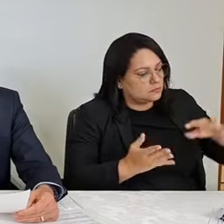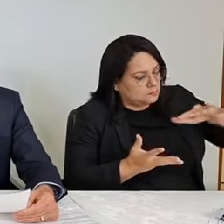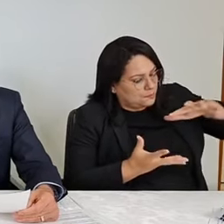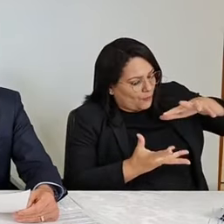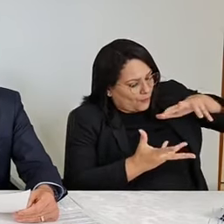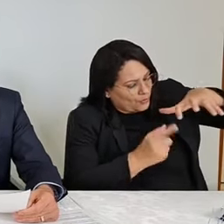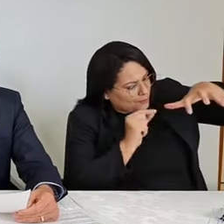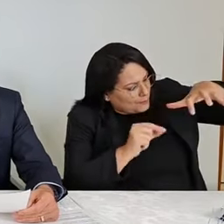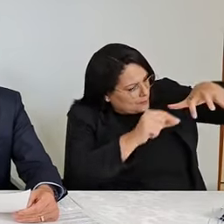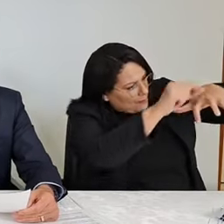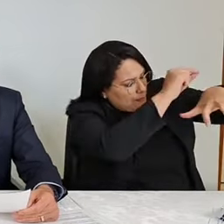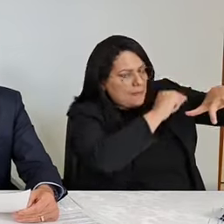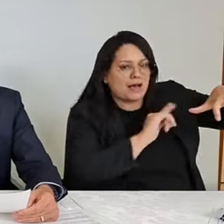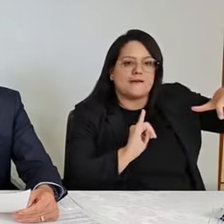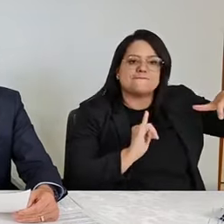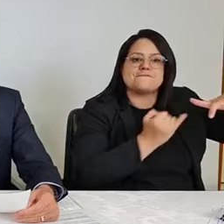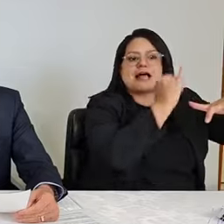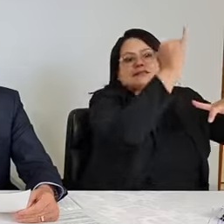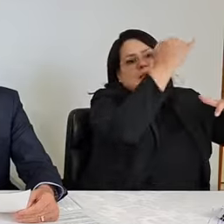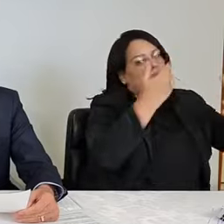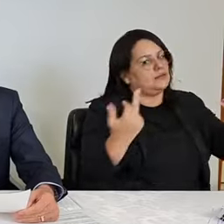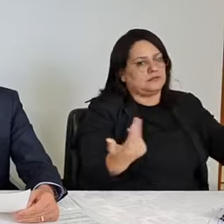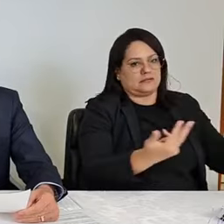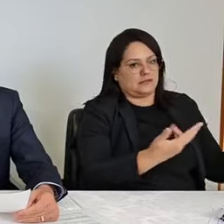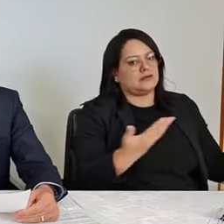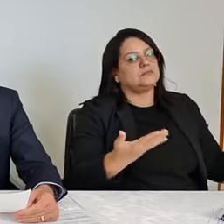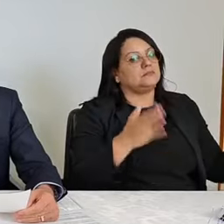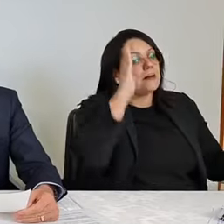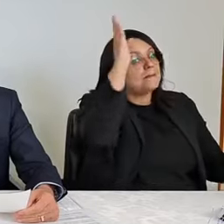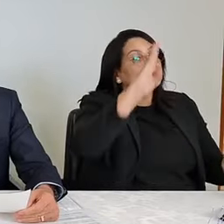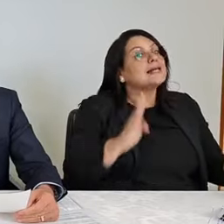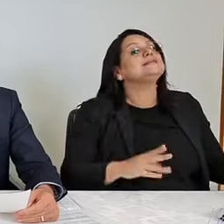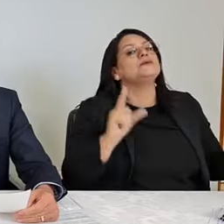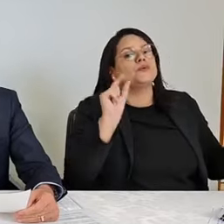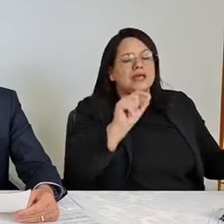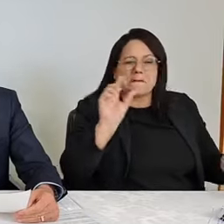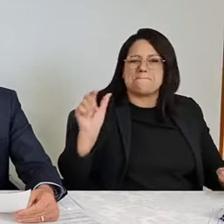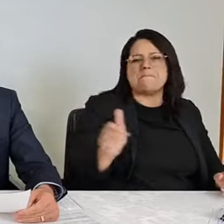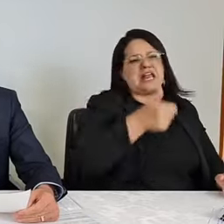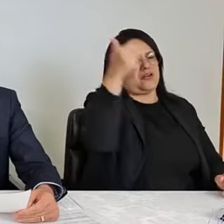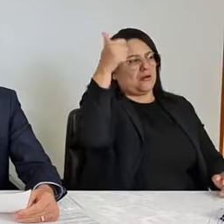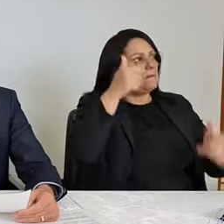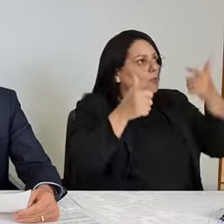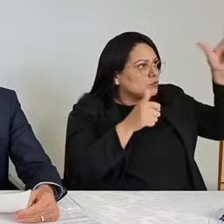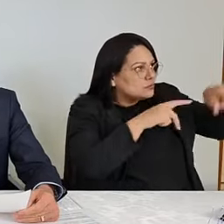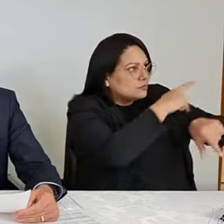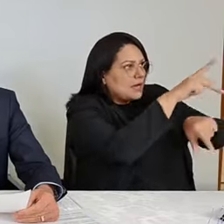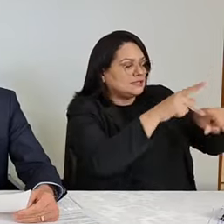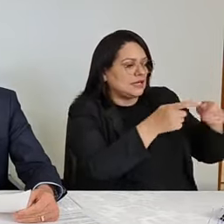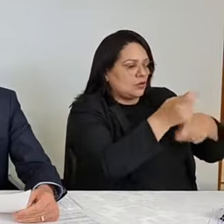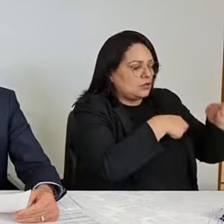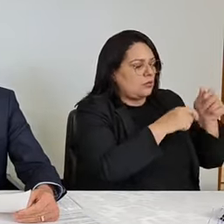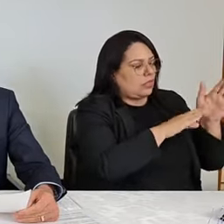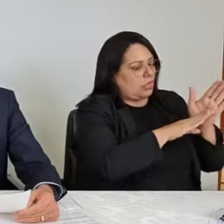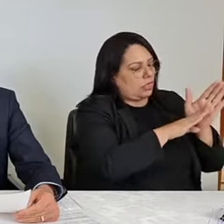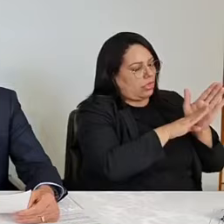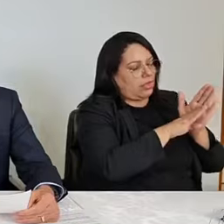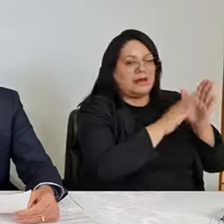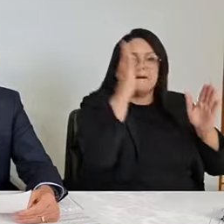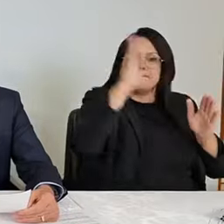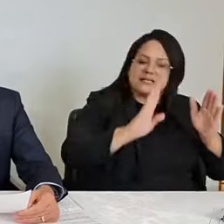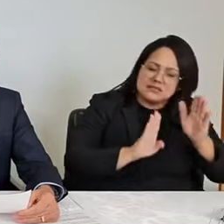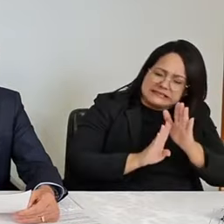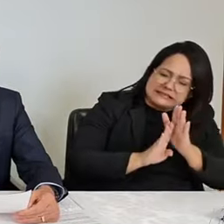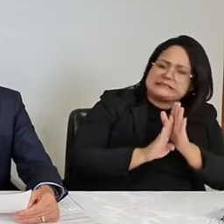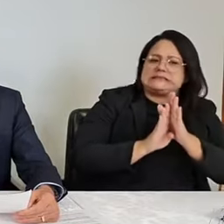isso. Mas tudo tem uma consequência. O Brasil é um dos países que melhor se saiu nessa questão da economia perante o mundo,